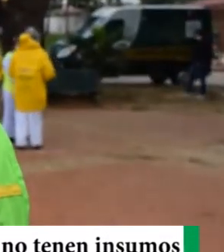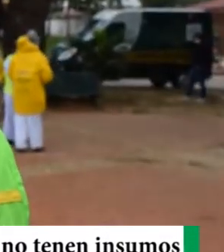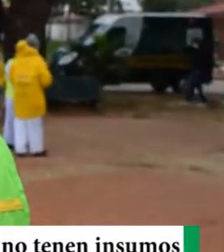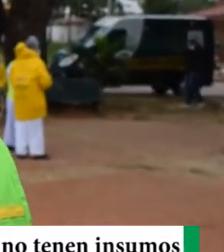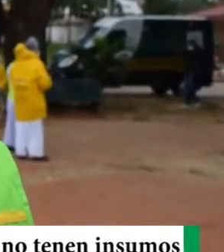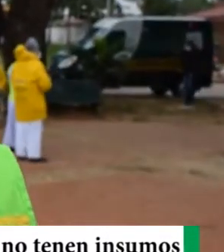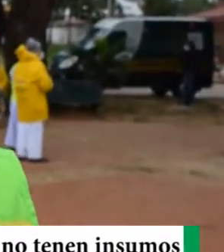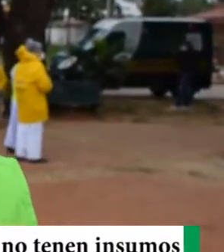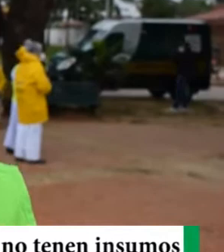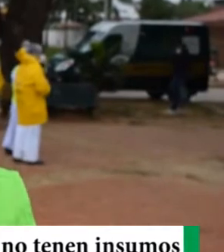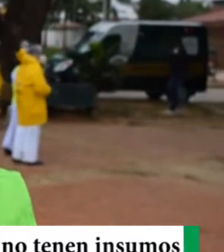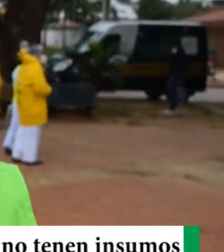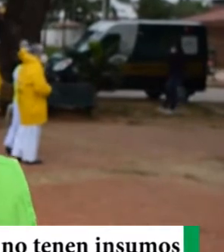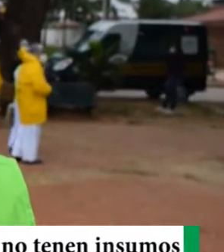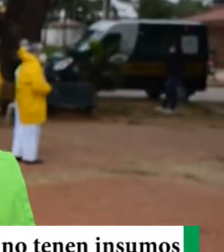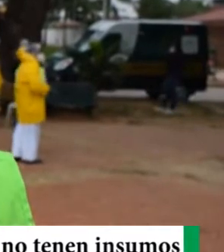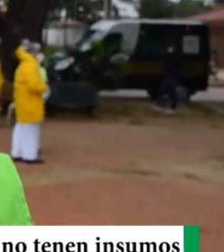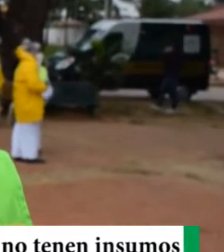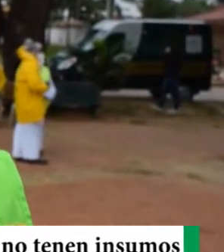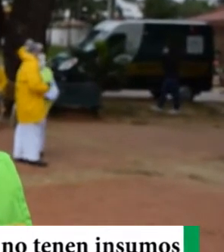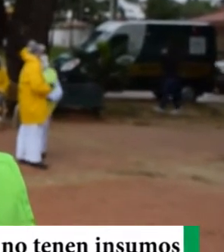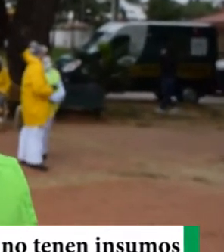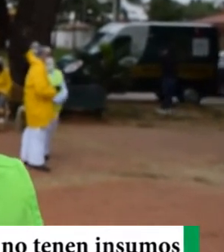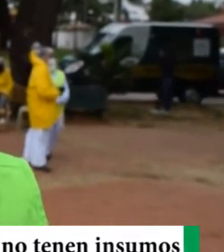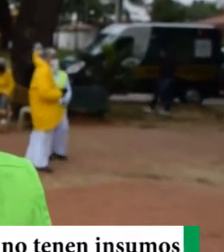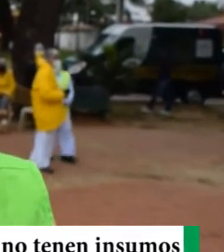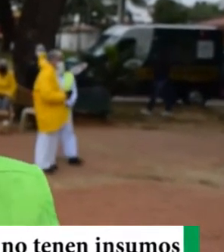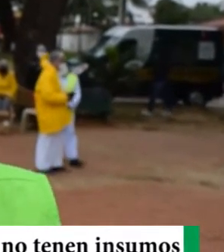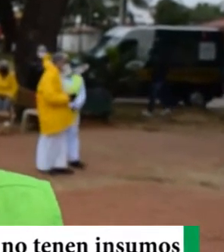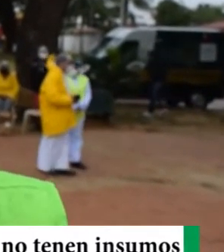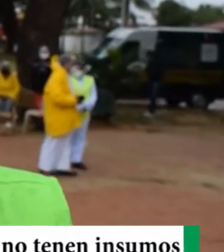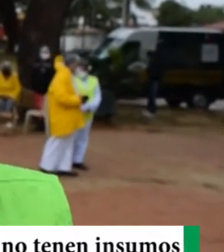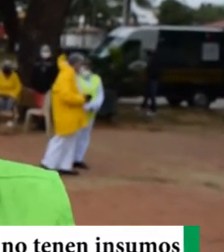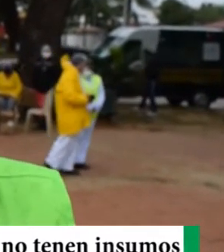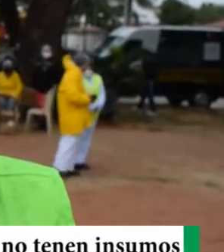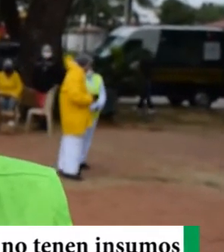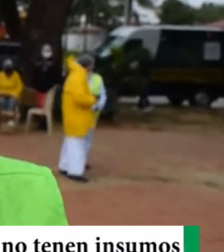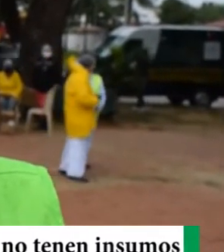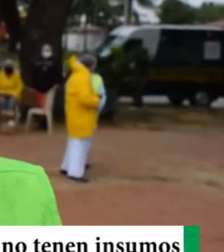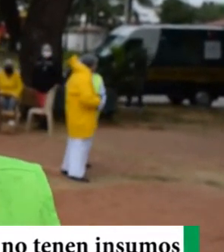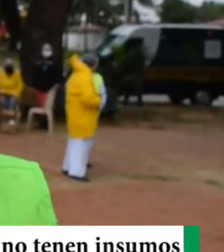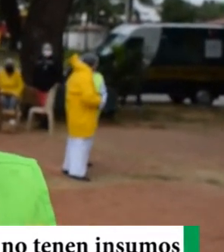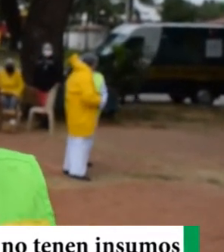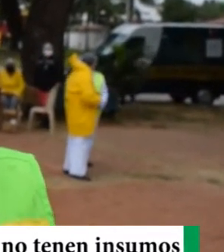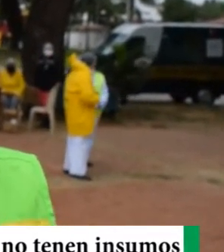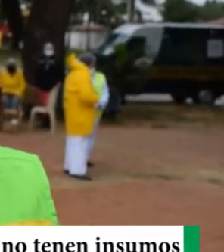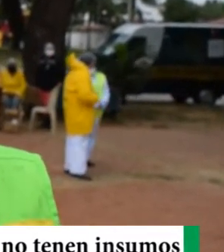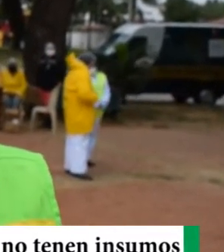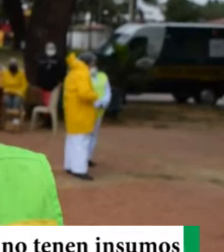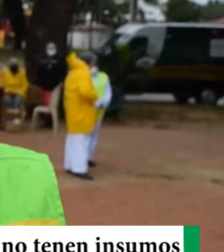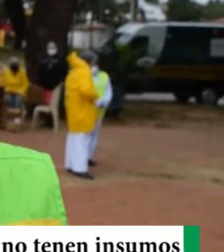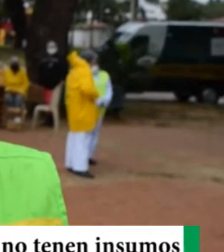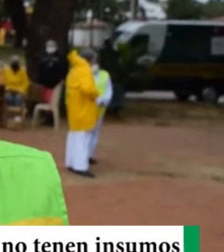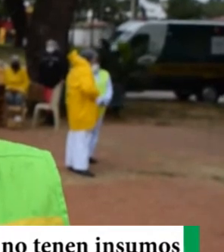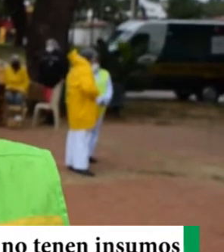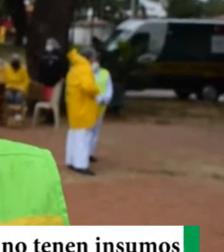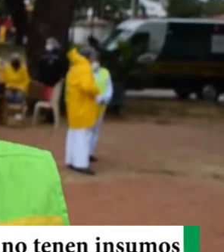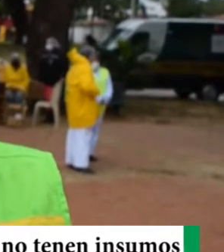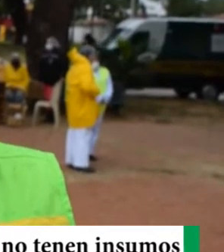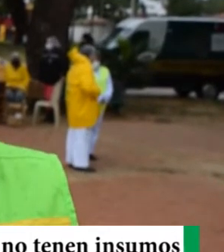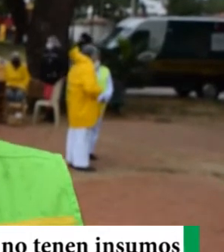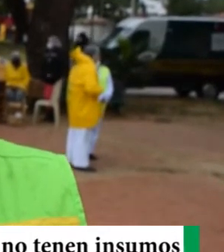Estamos en el distrito 9 y vamos también a hacer el distrito 10. Estamos en los que son los manzanos